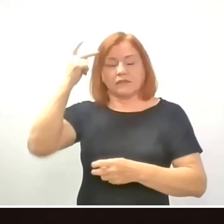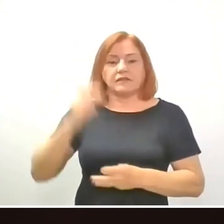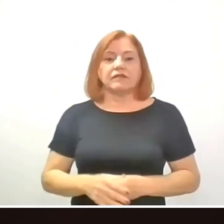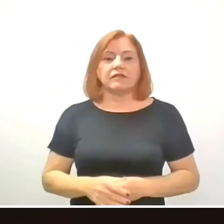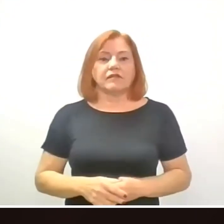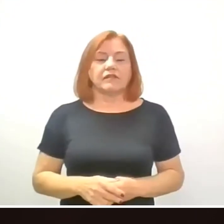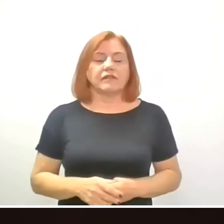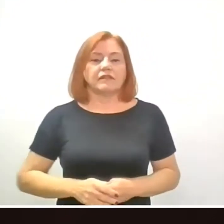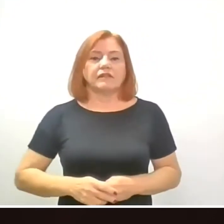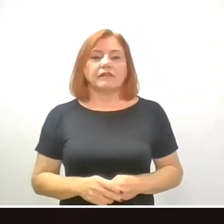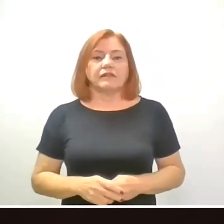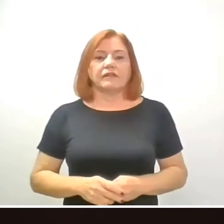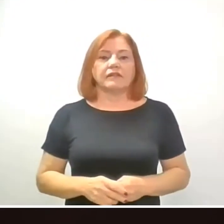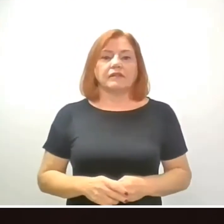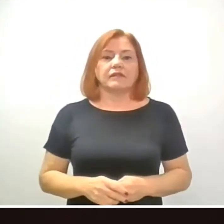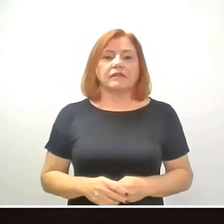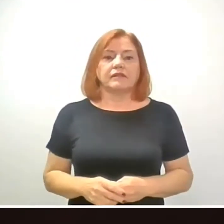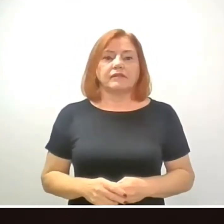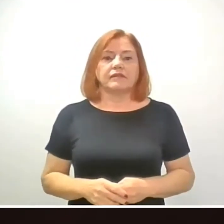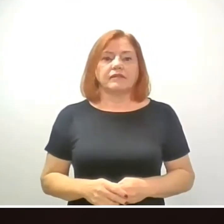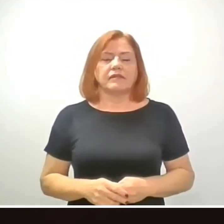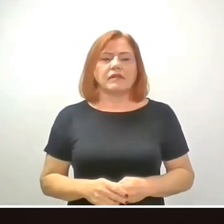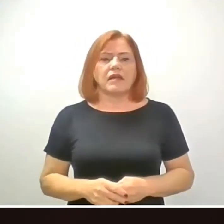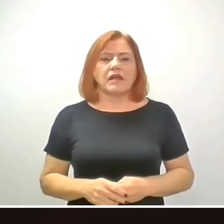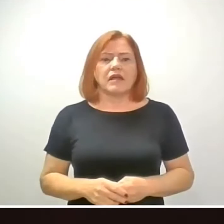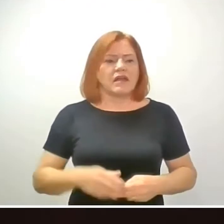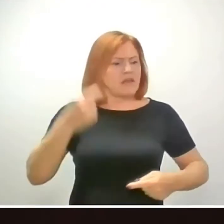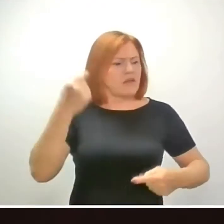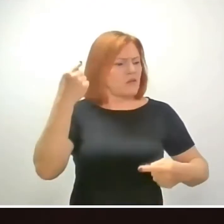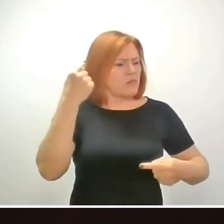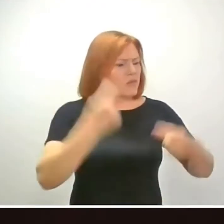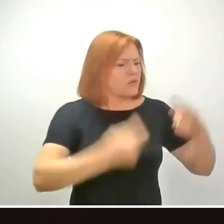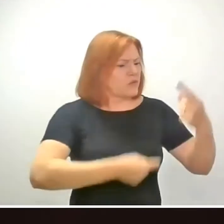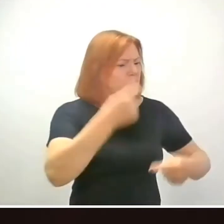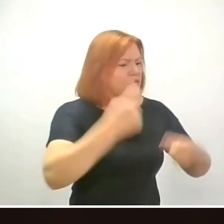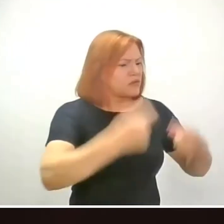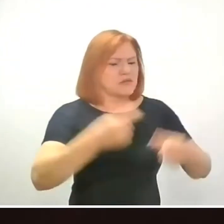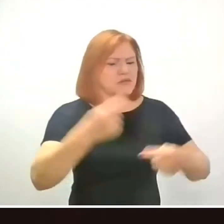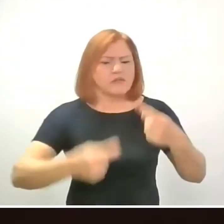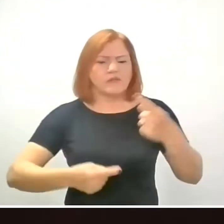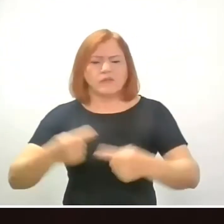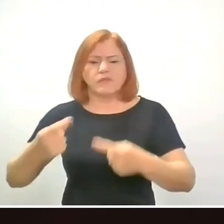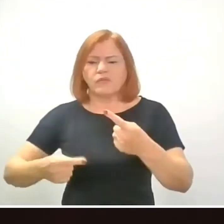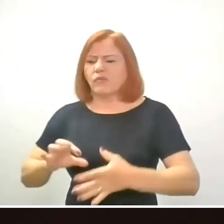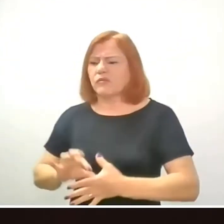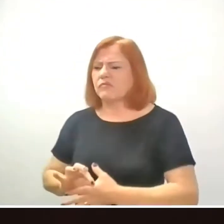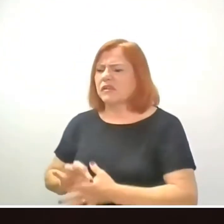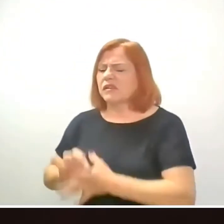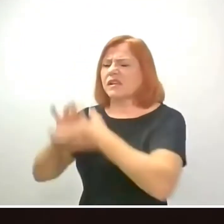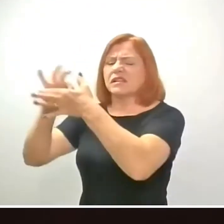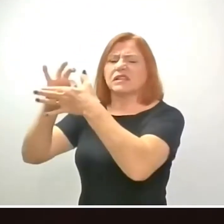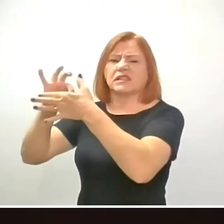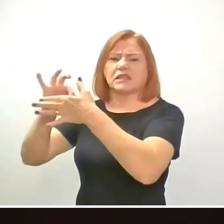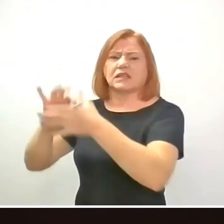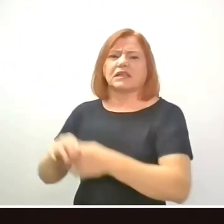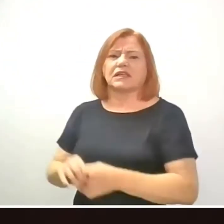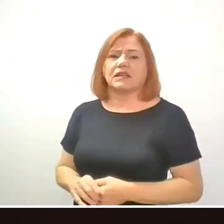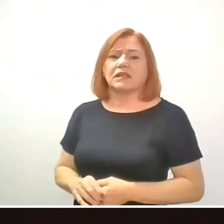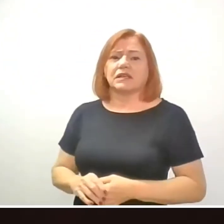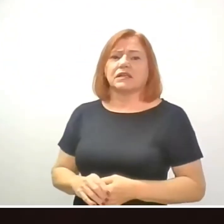disputa pelo poder acabou se estabelecendo em Roma, né, o bispo de Roma